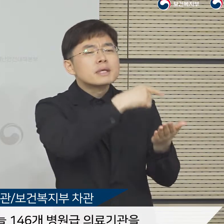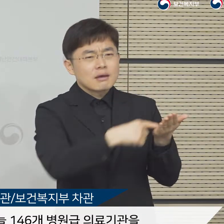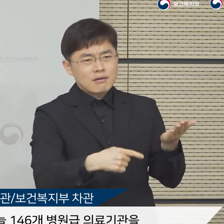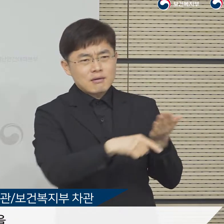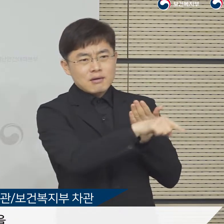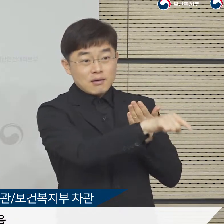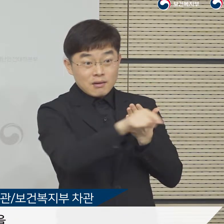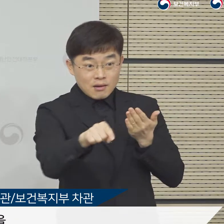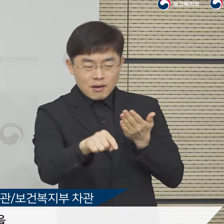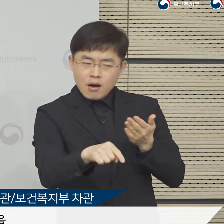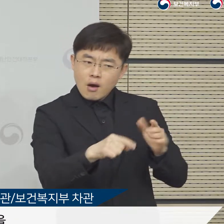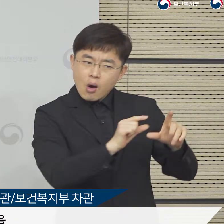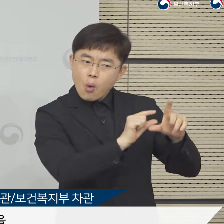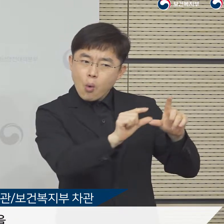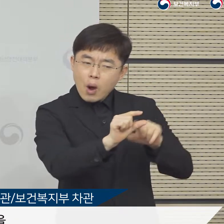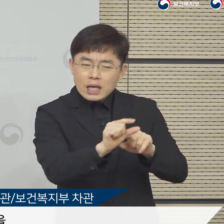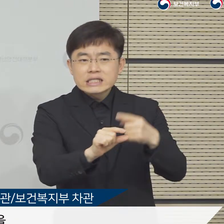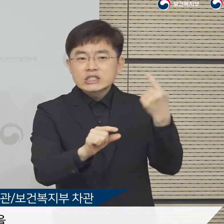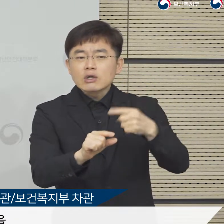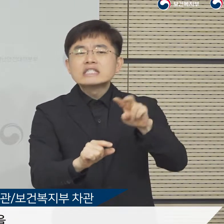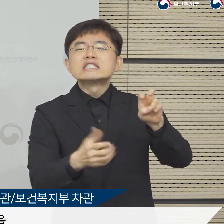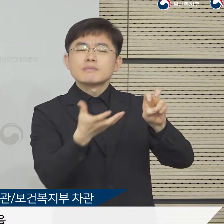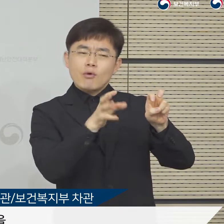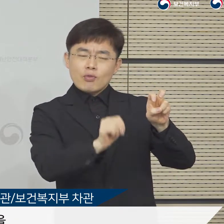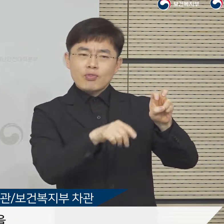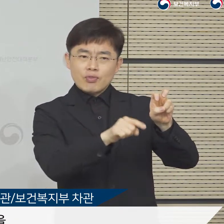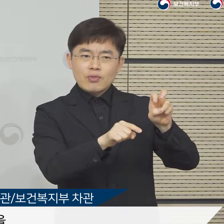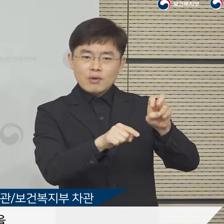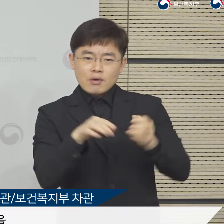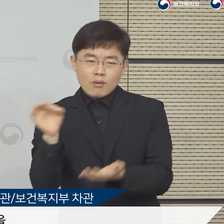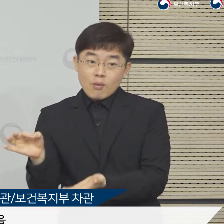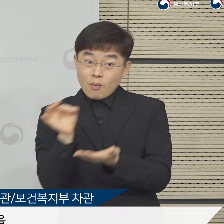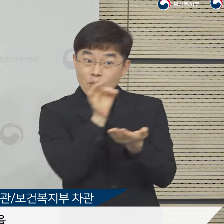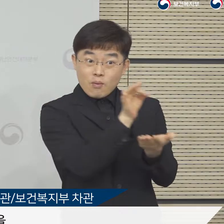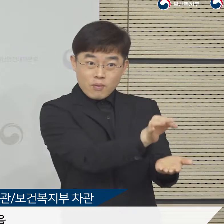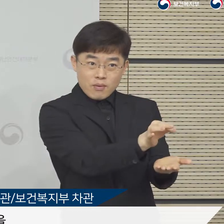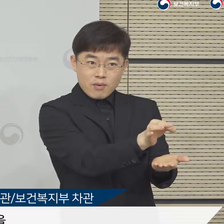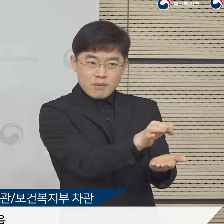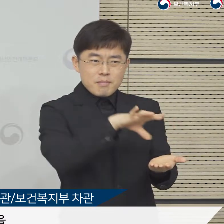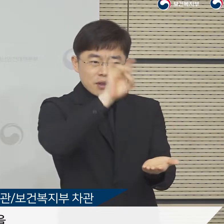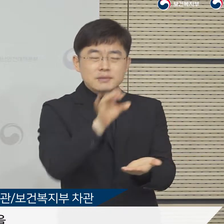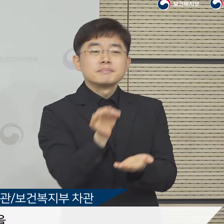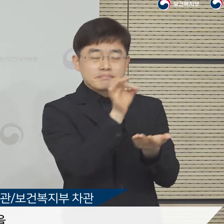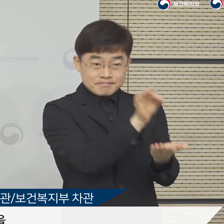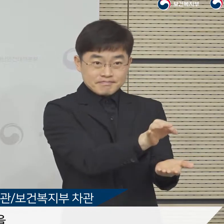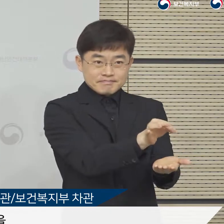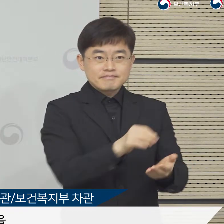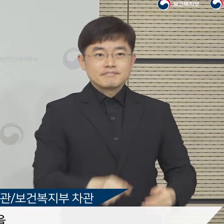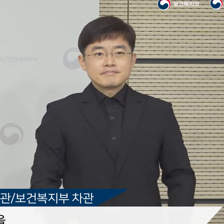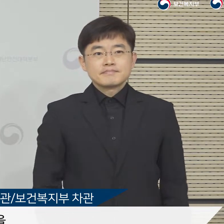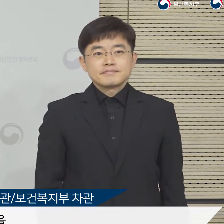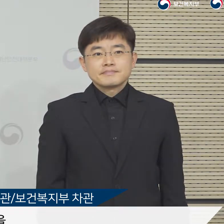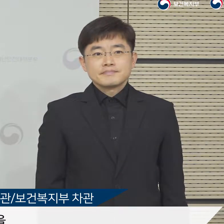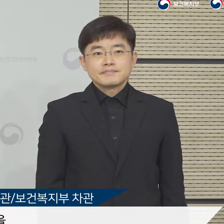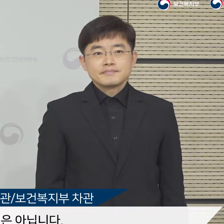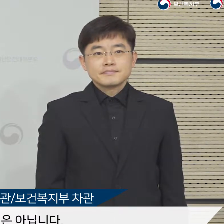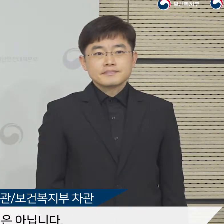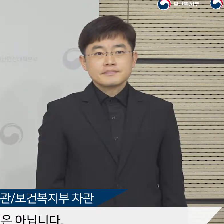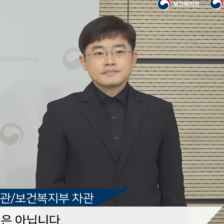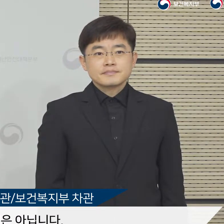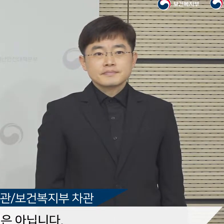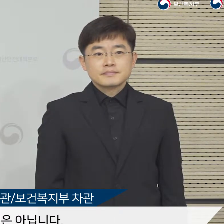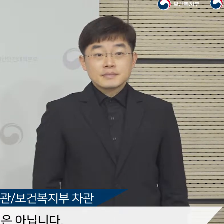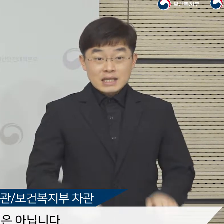가운데 일부 금액인 1,020억 원 규모의 보상 금액을 먼저 지급하겠습니다.